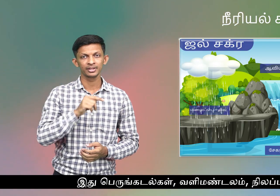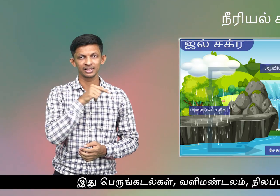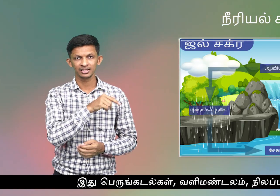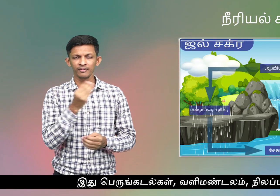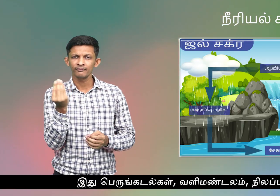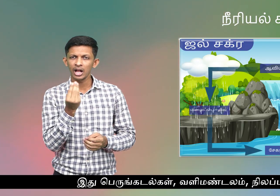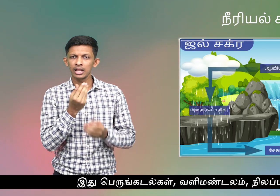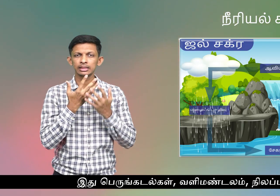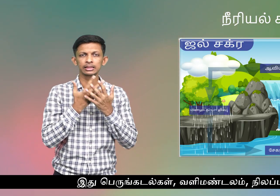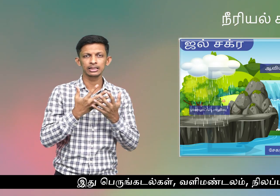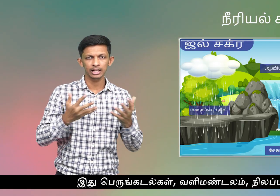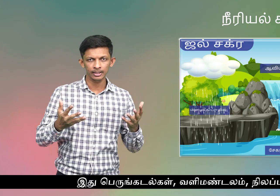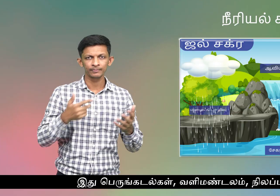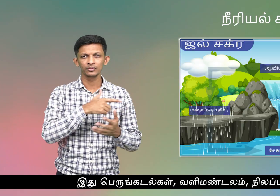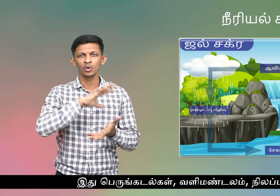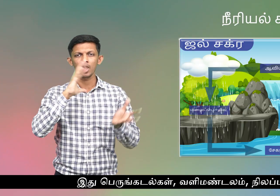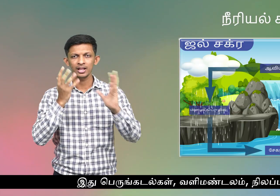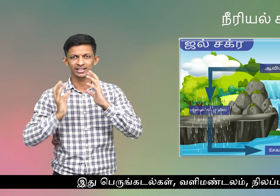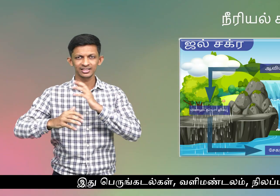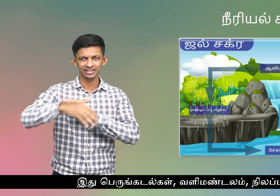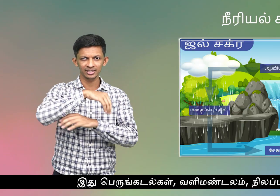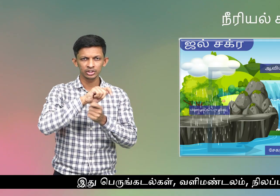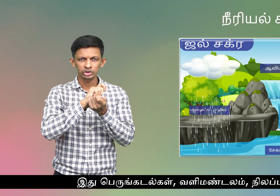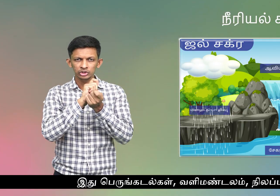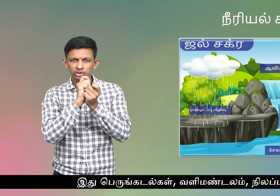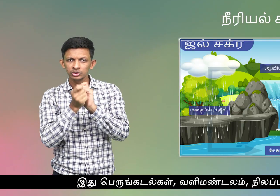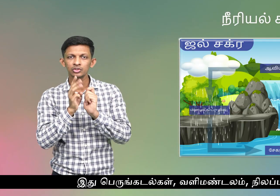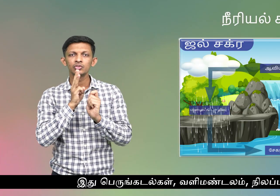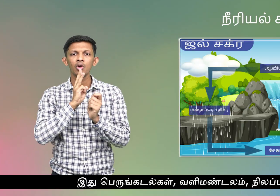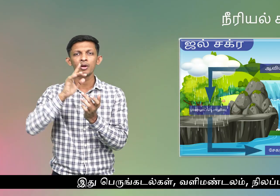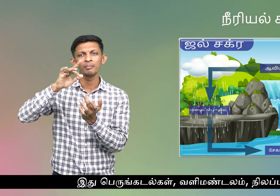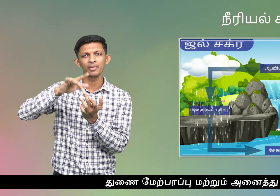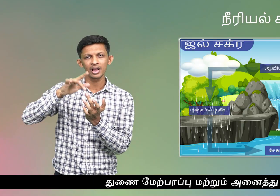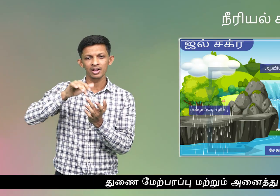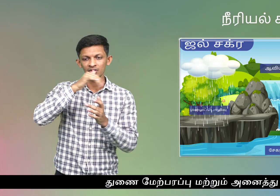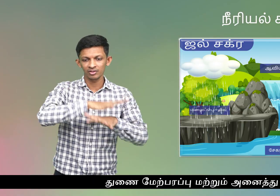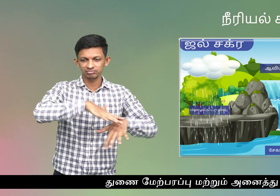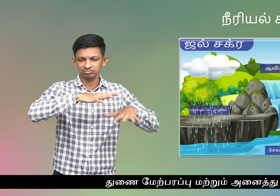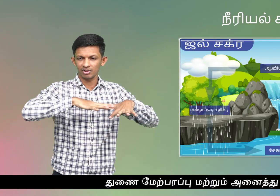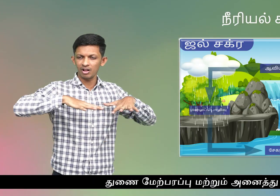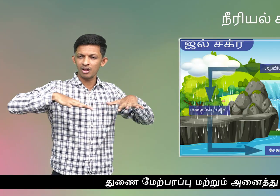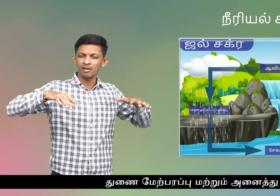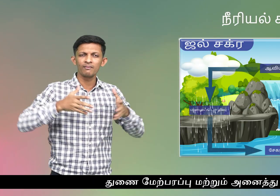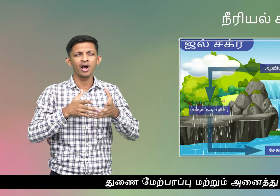இது பெருங்கடல்கள், வளிமண்டலம், நிலப்பரப்பு, துணை மேற்பரப்பு மற்றும்